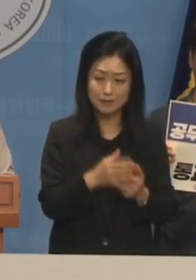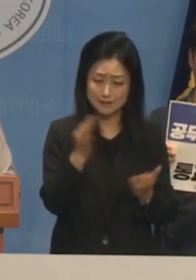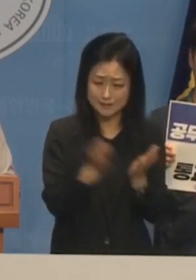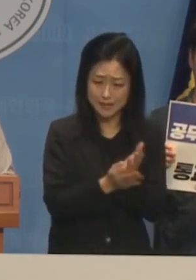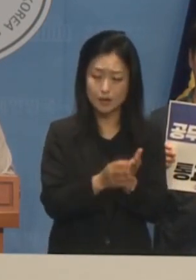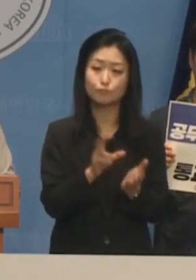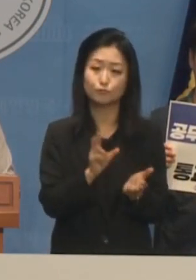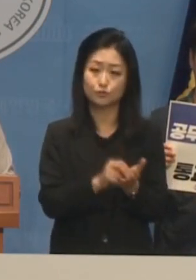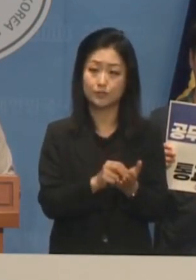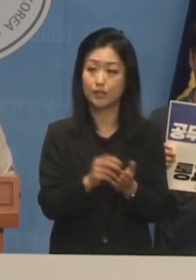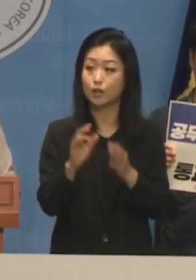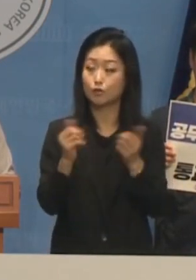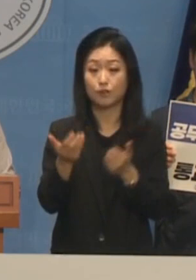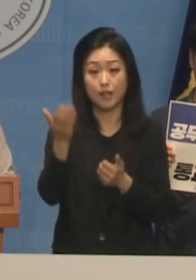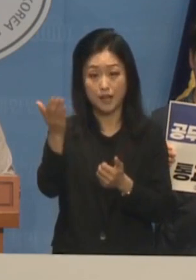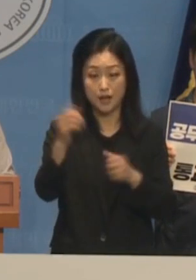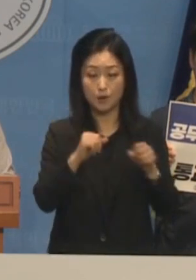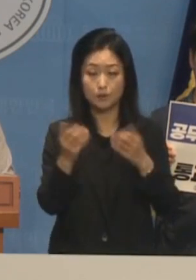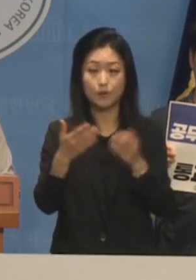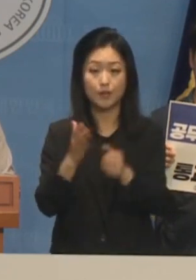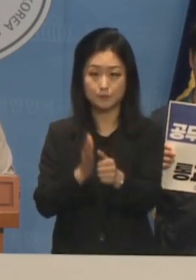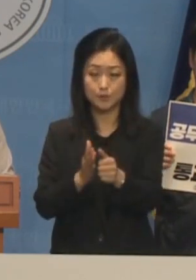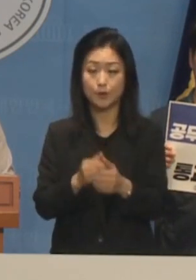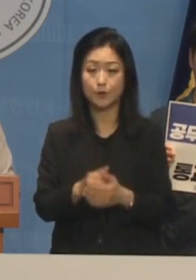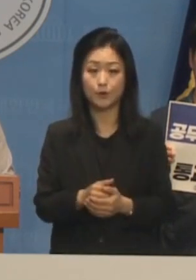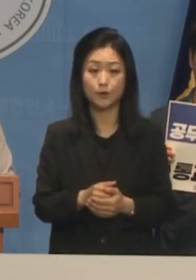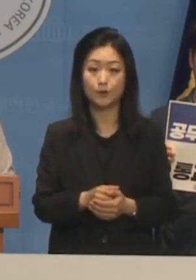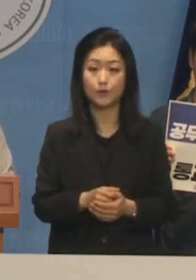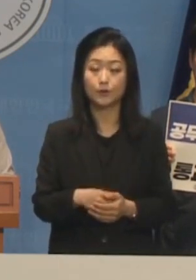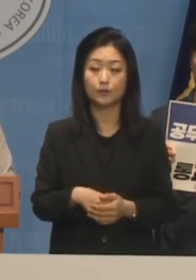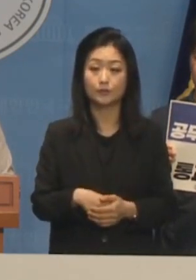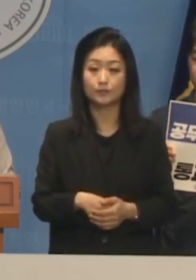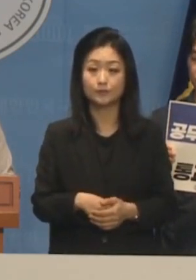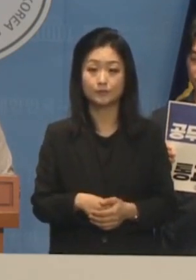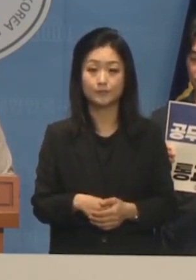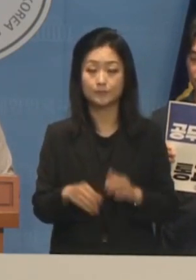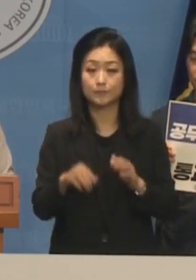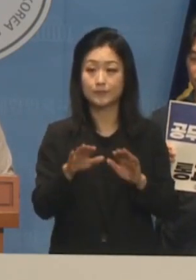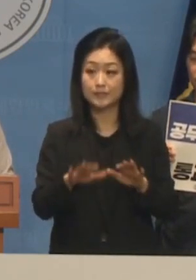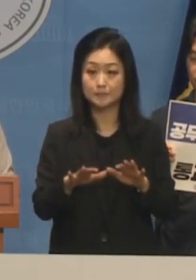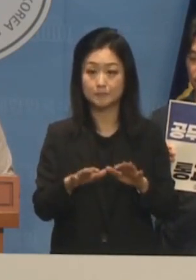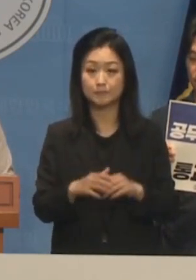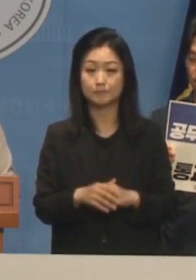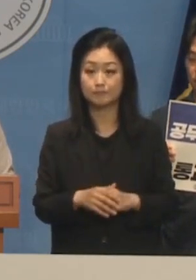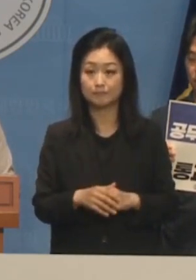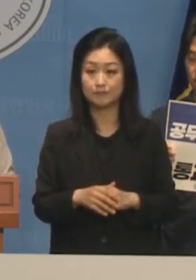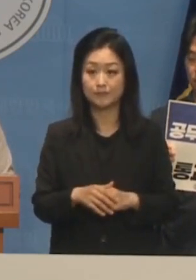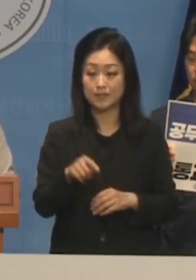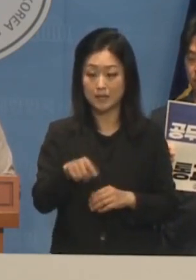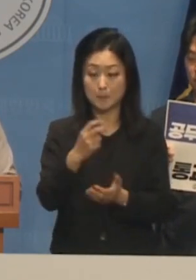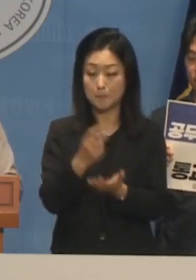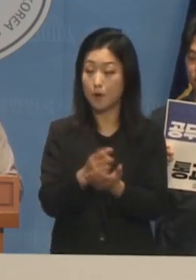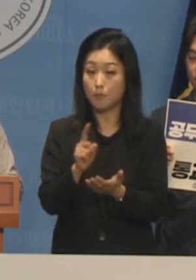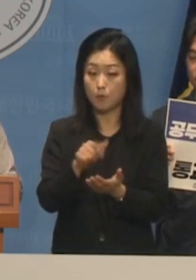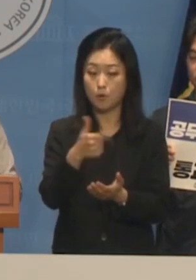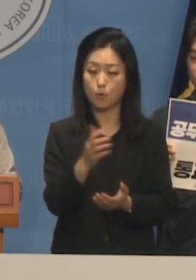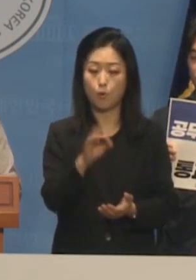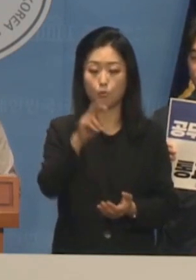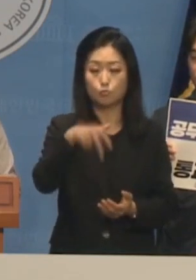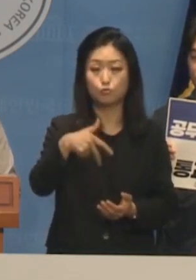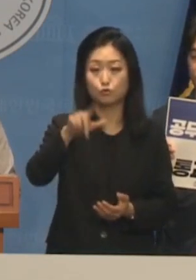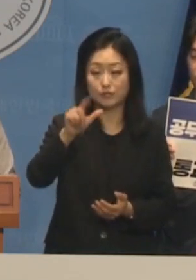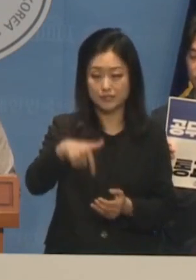국회가 앞장서 주시기를 바랍니다. 그 첫걸음은 바로 공무직위원회법입니다.